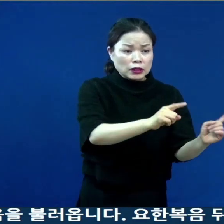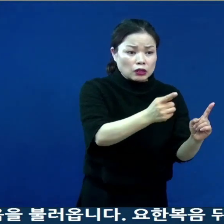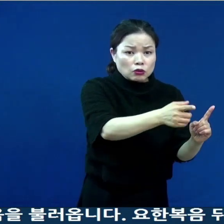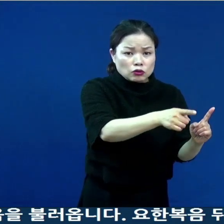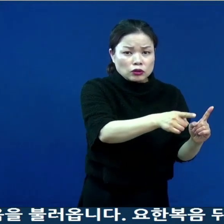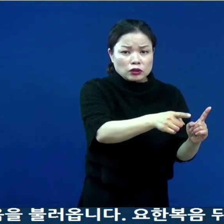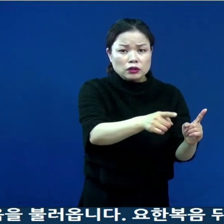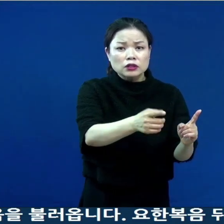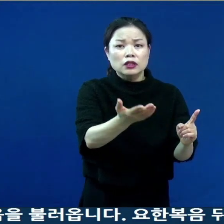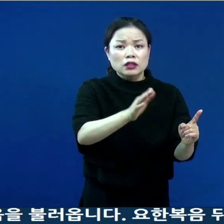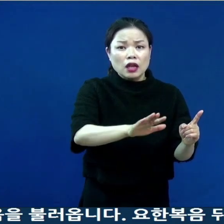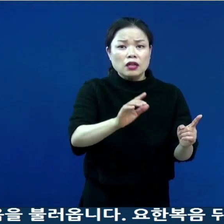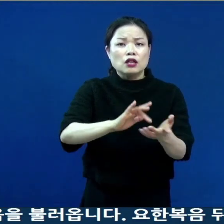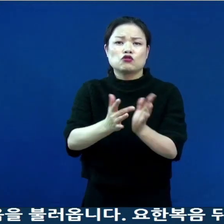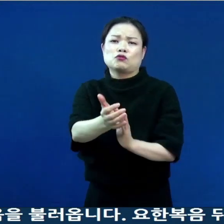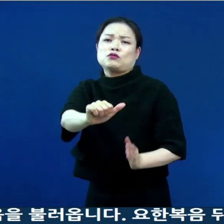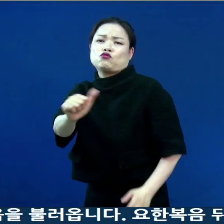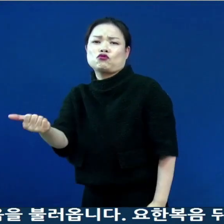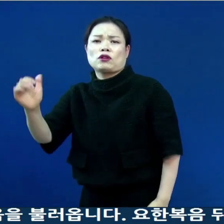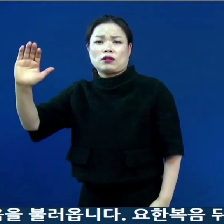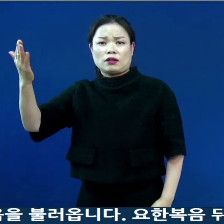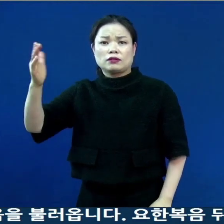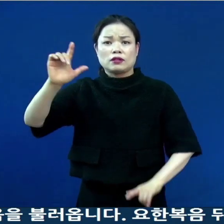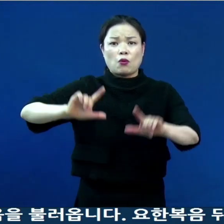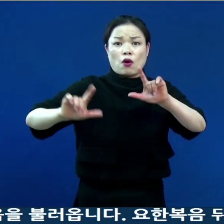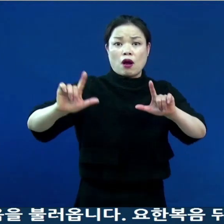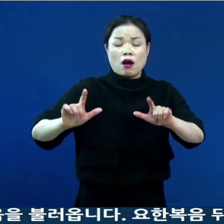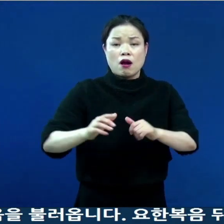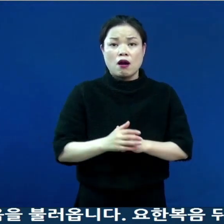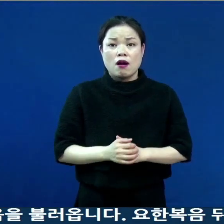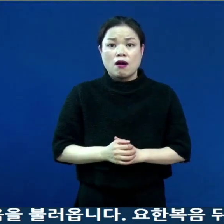되는 아이러니가 발생한 것이죠. 그런데